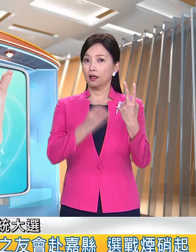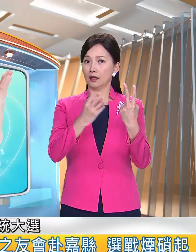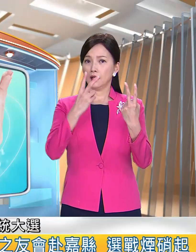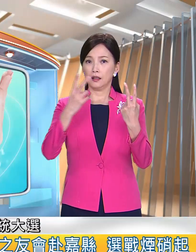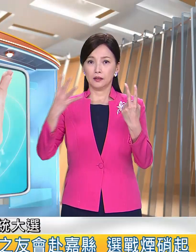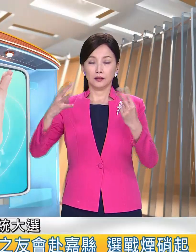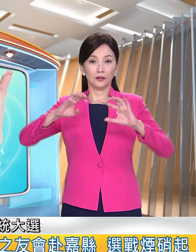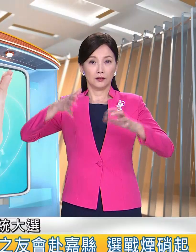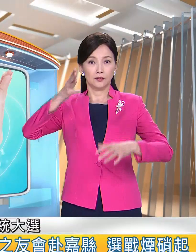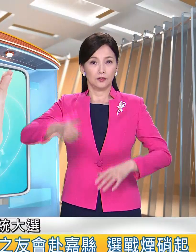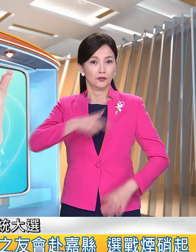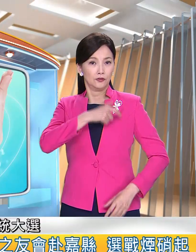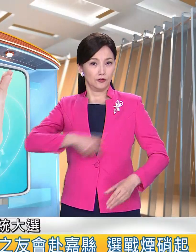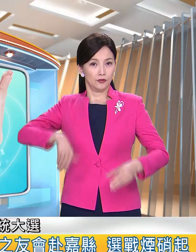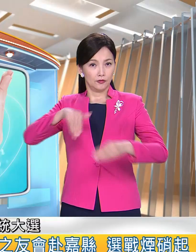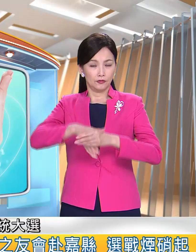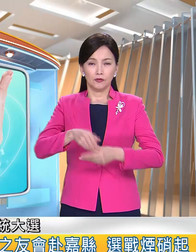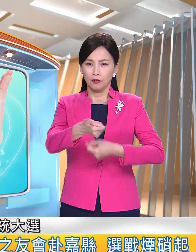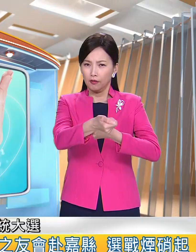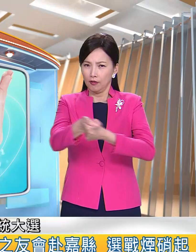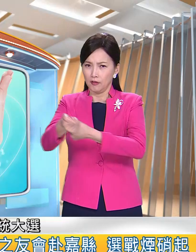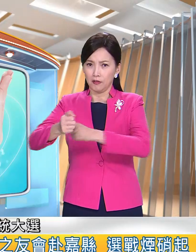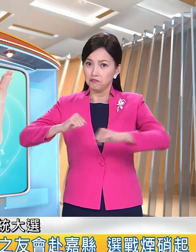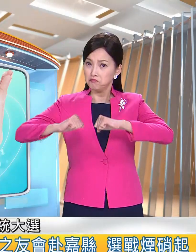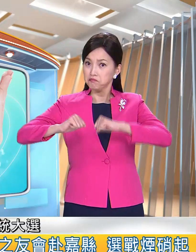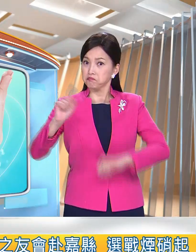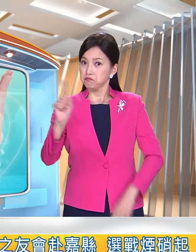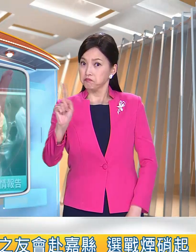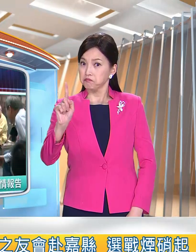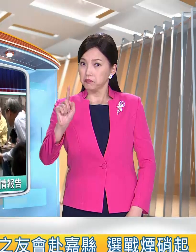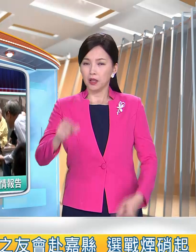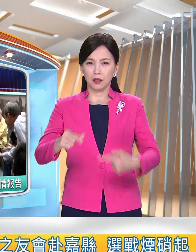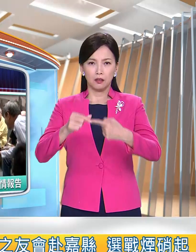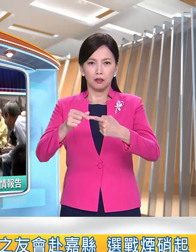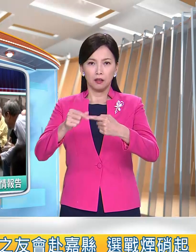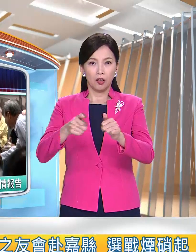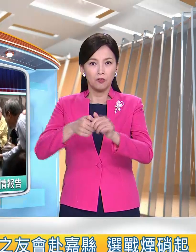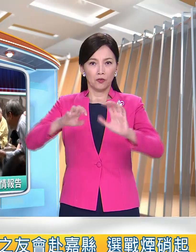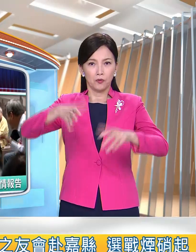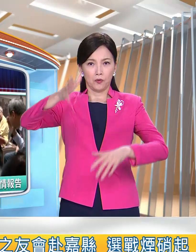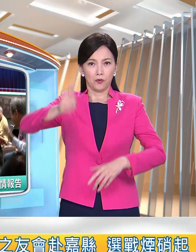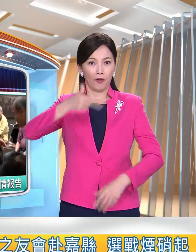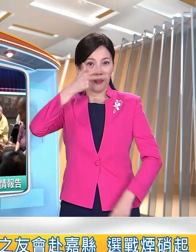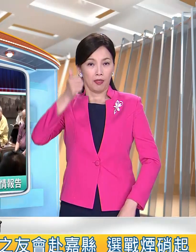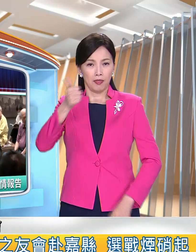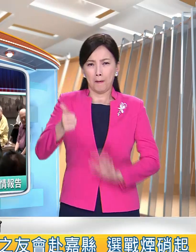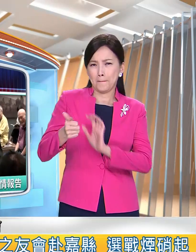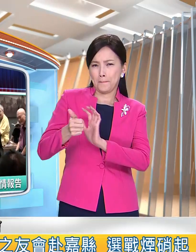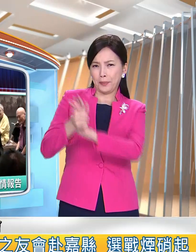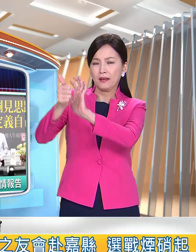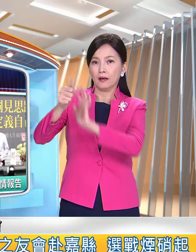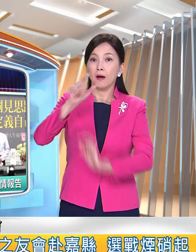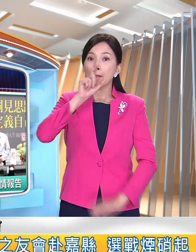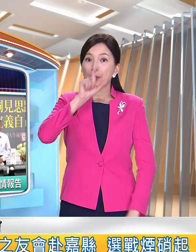冲刺2024年总统大选，副总统赖清德信赖台湾之友